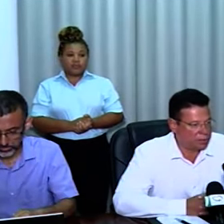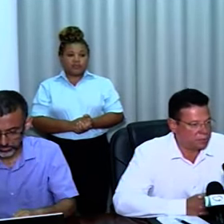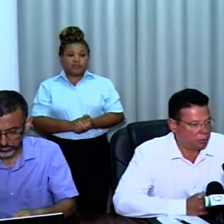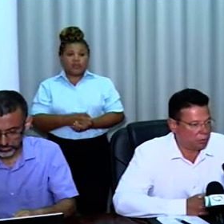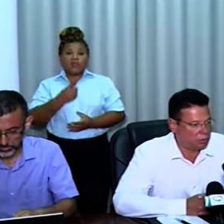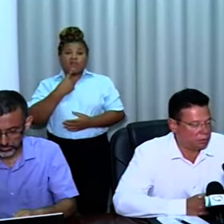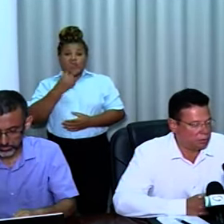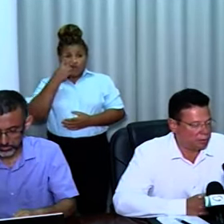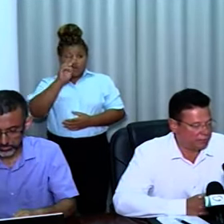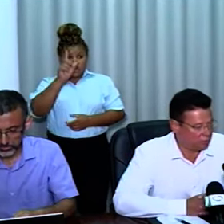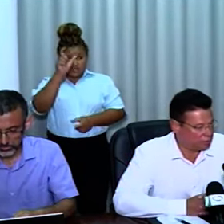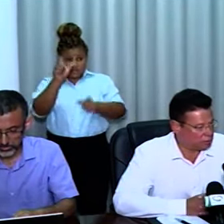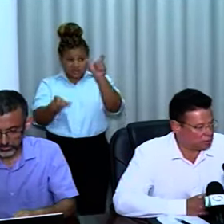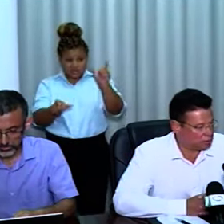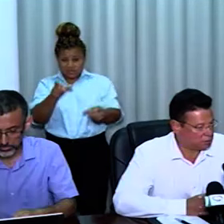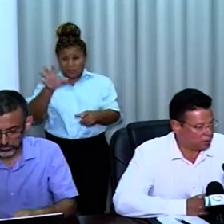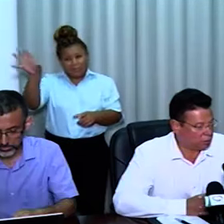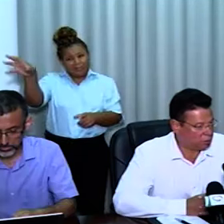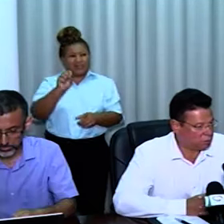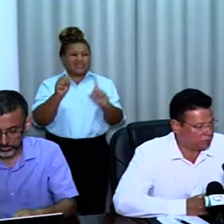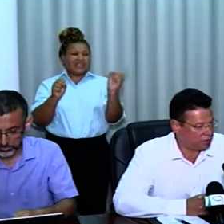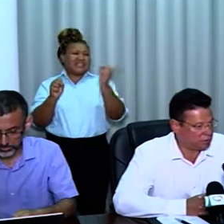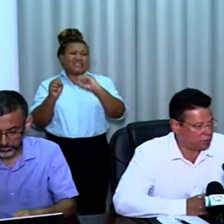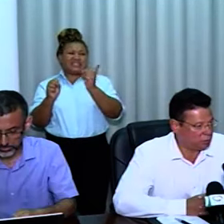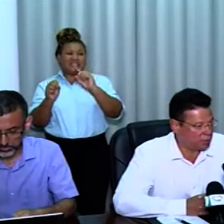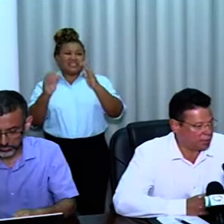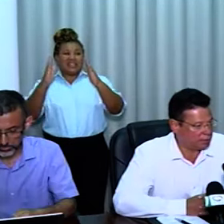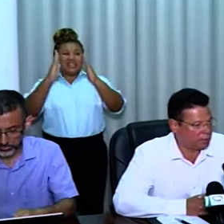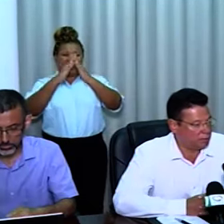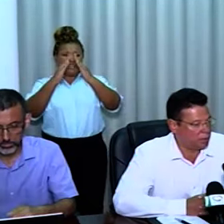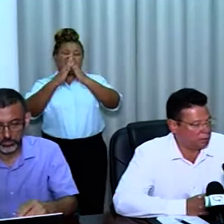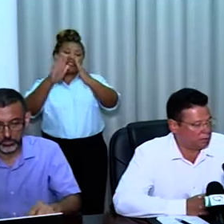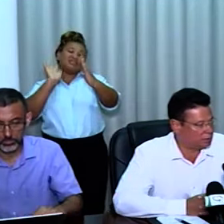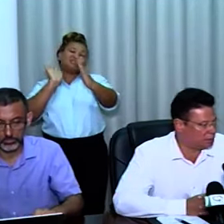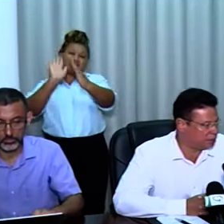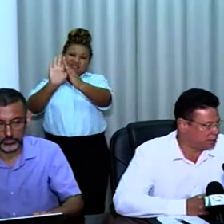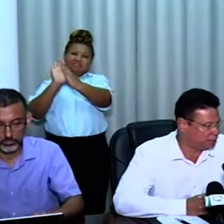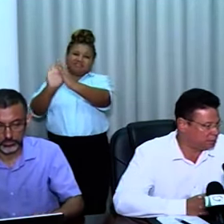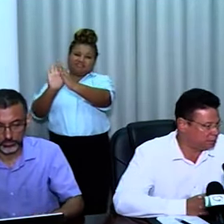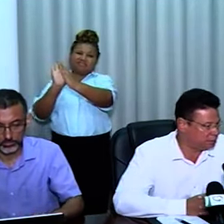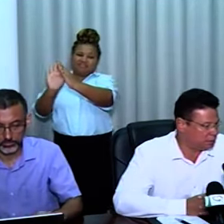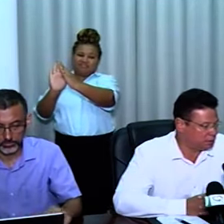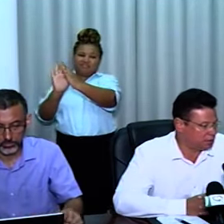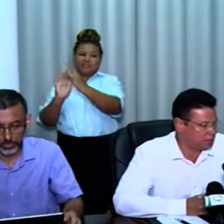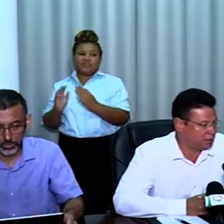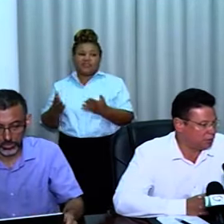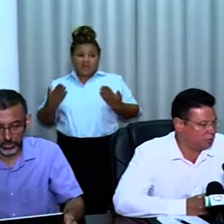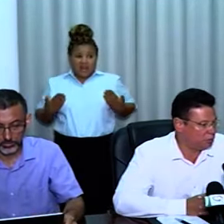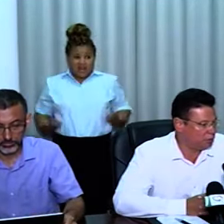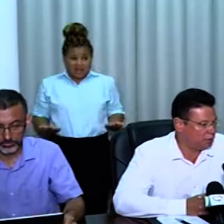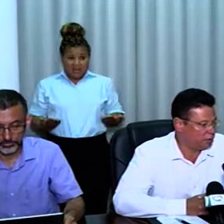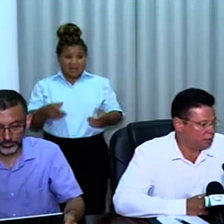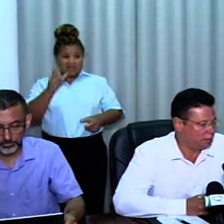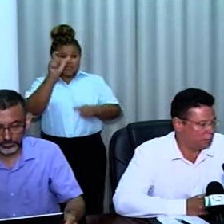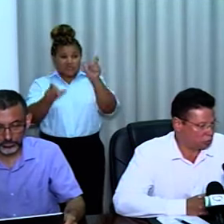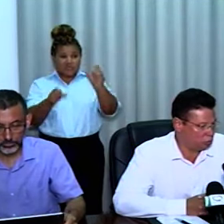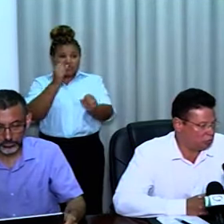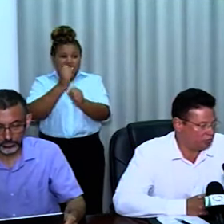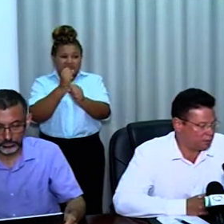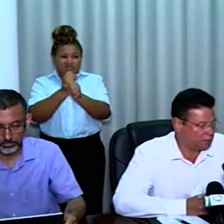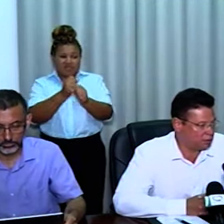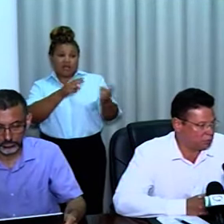avons aussi pour la force, la police, pour faire ce qui nous garde, ça m'a dit en sécurité, si nécessaire pour.